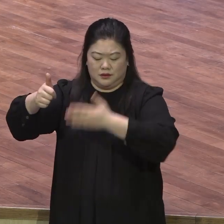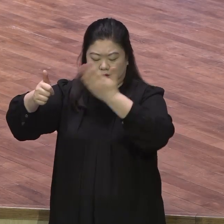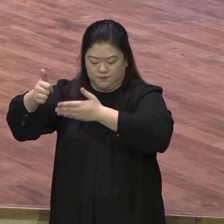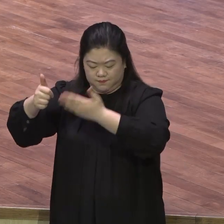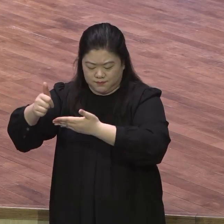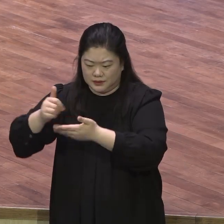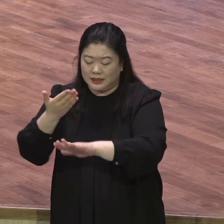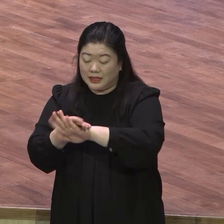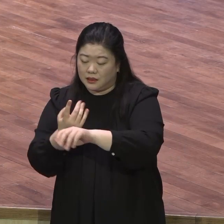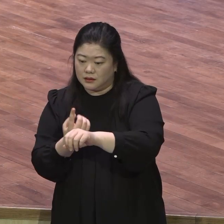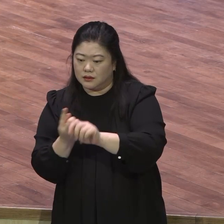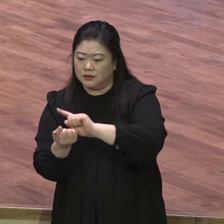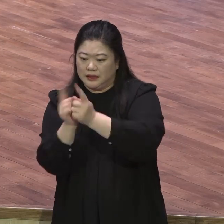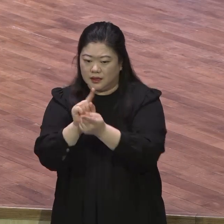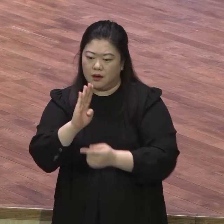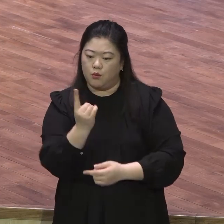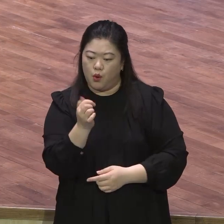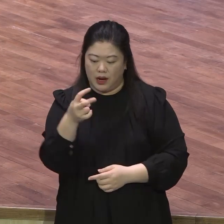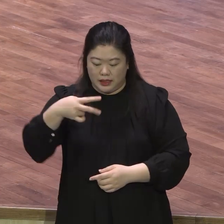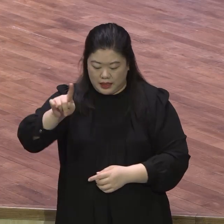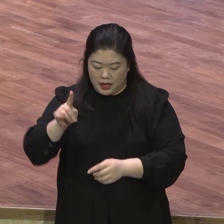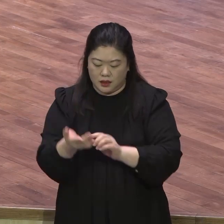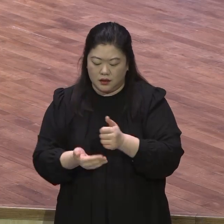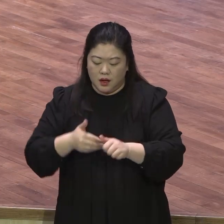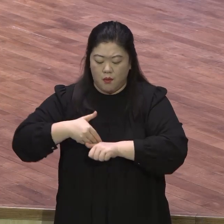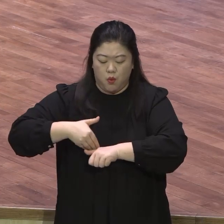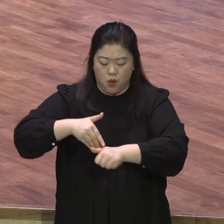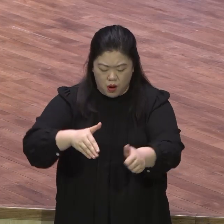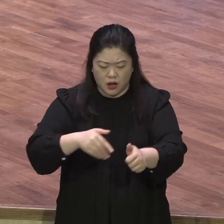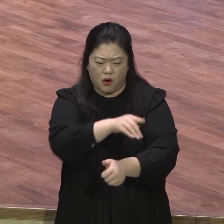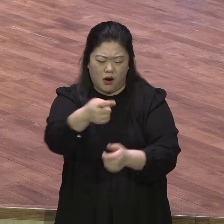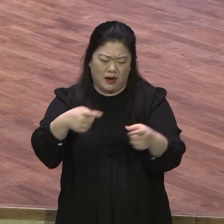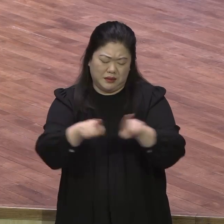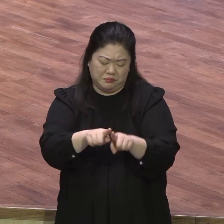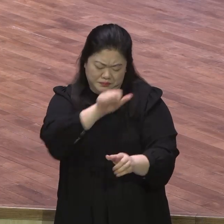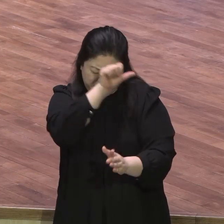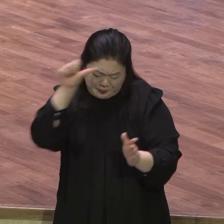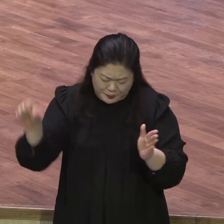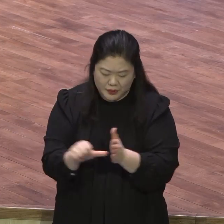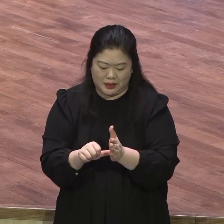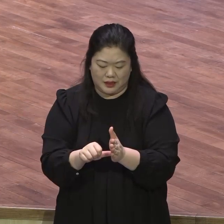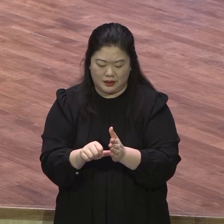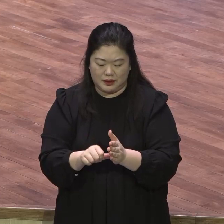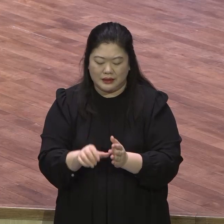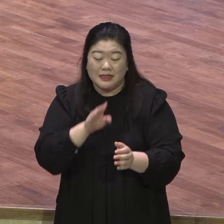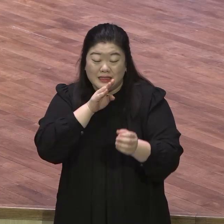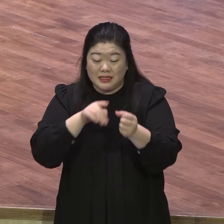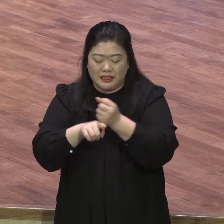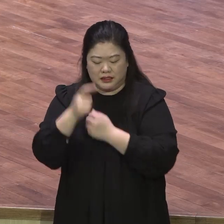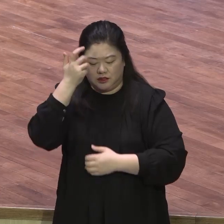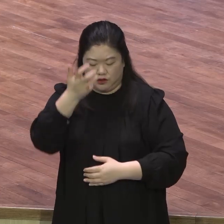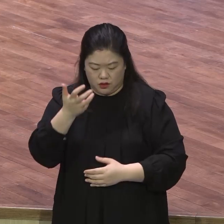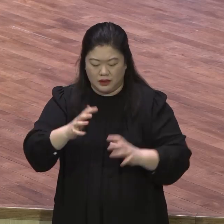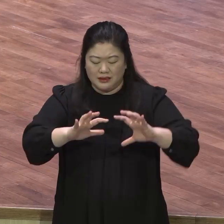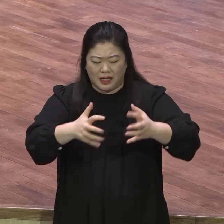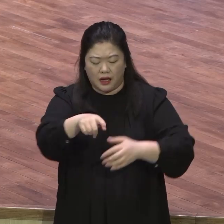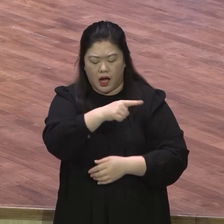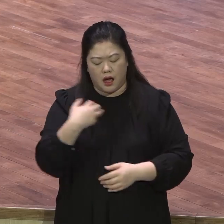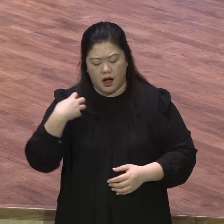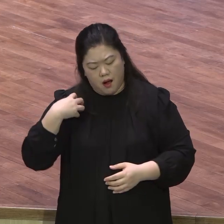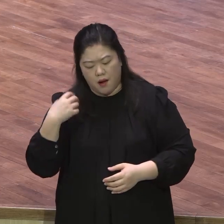부회사를 내게 주사 영원토록 너희와 함께 있게 하리니 그는 진리의 영이라 세상은 너희 그를 받지 못하나 이는